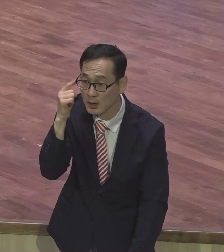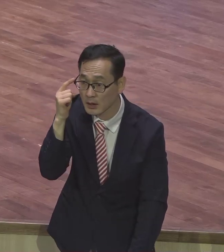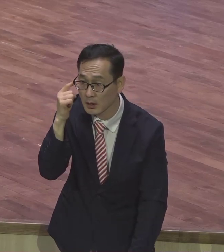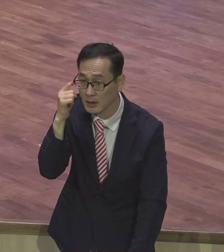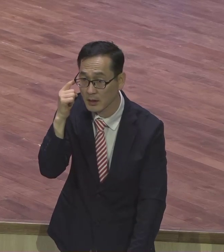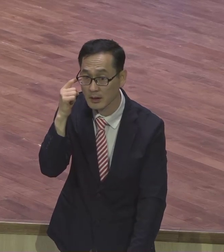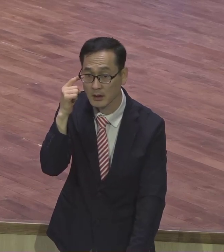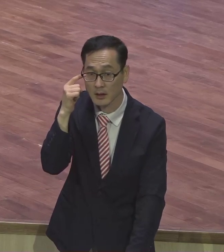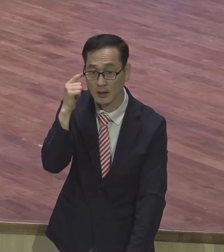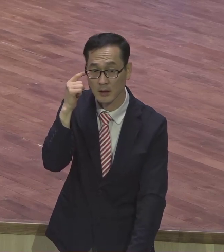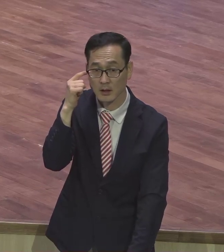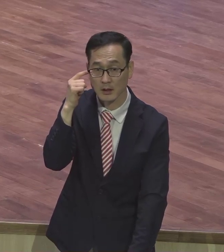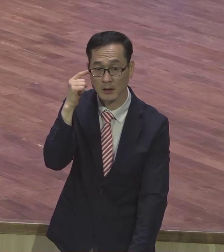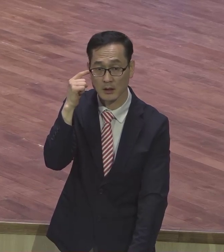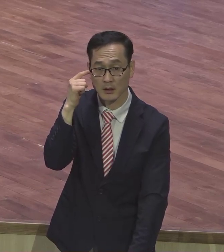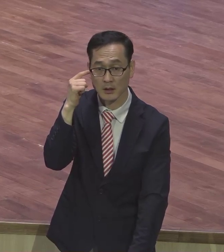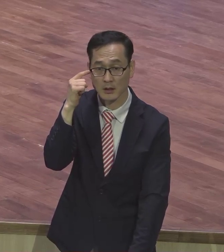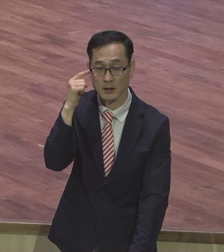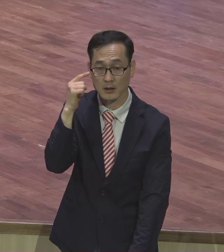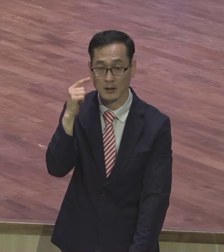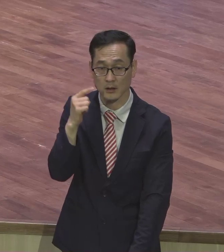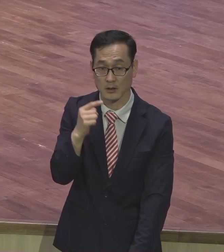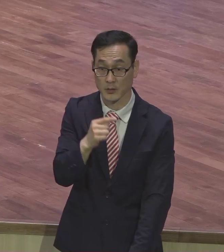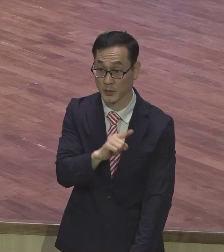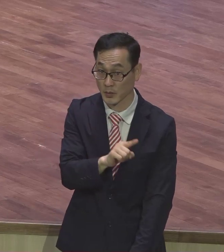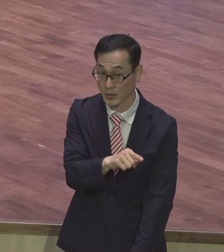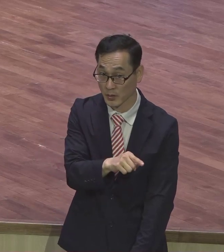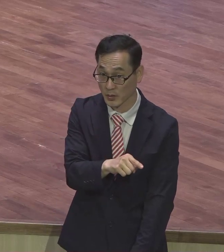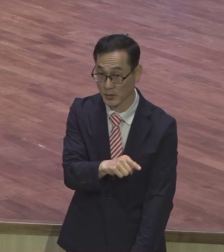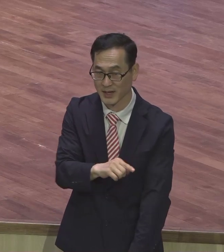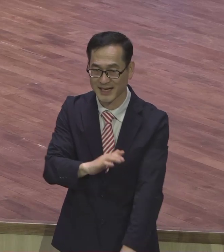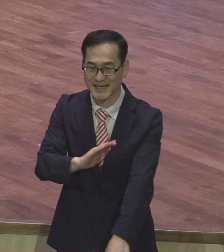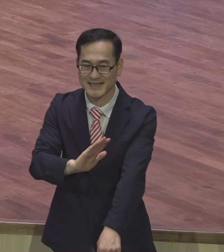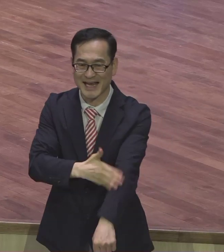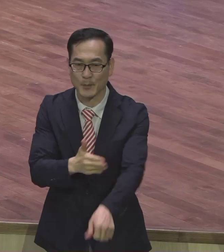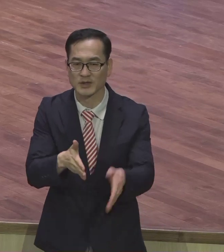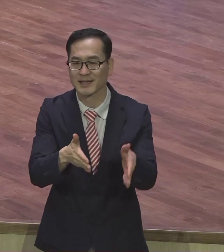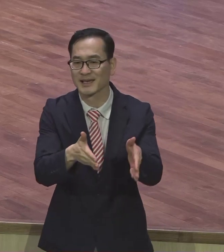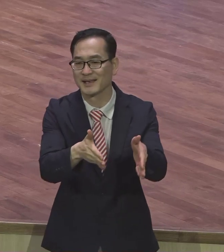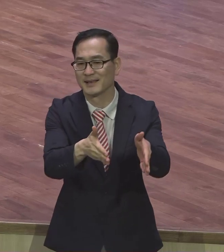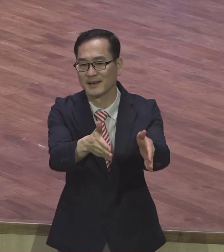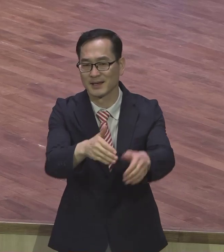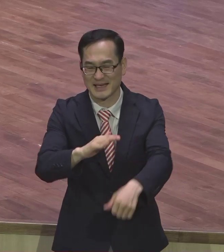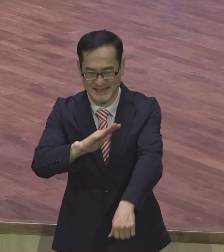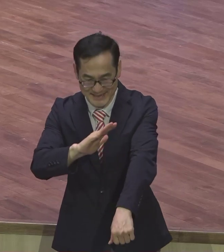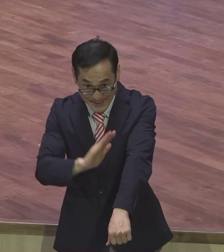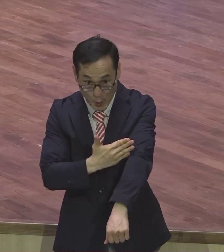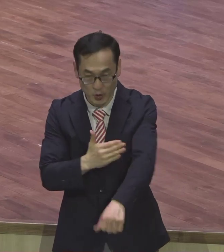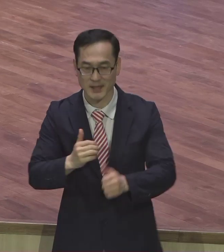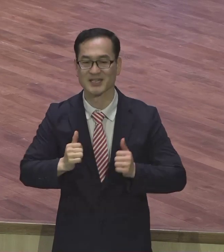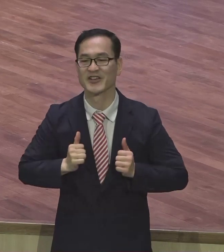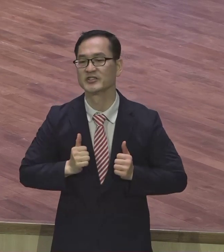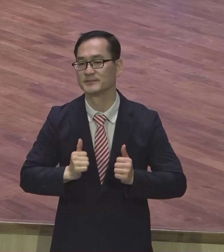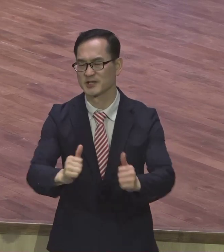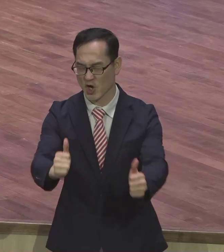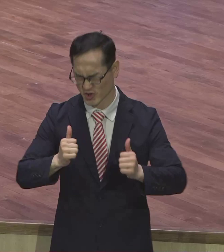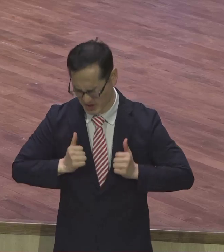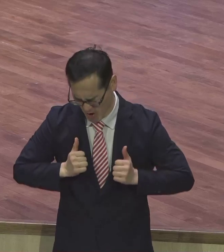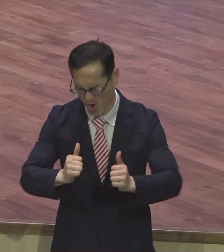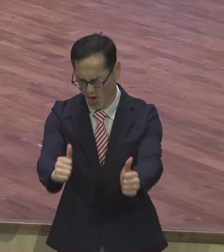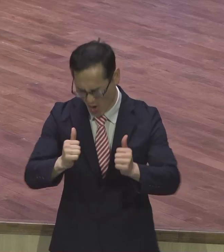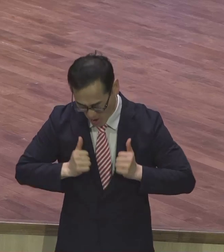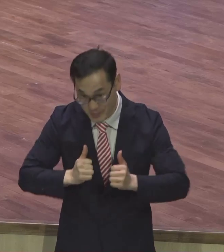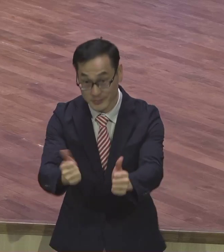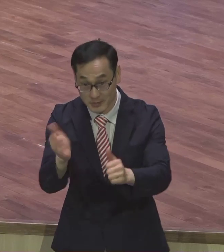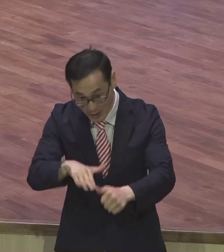한마디로 말하면 잘못된 열심 잘못된 열심 이게